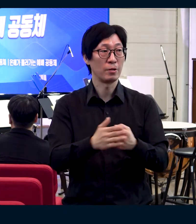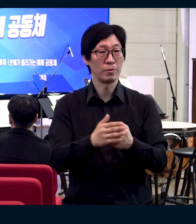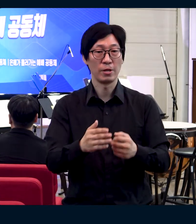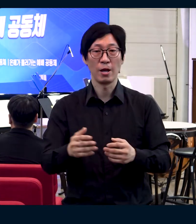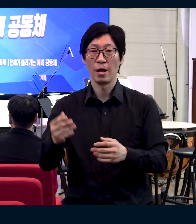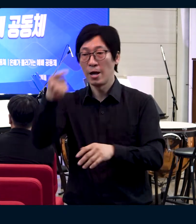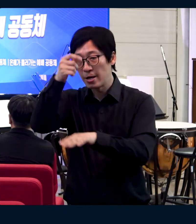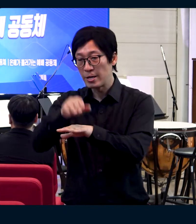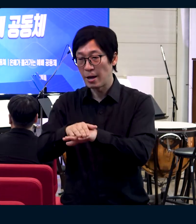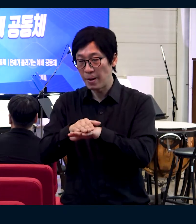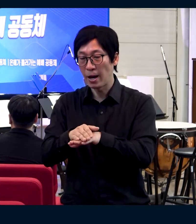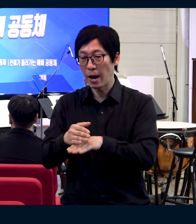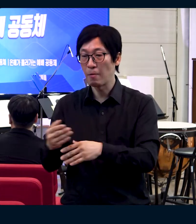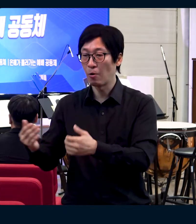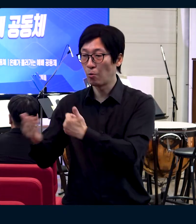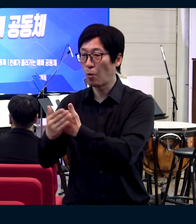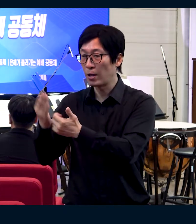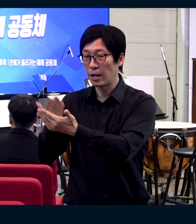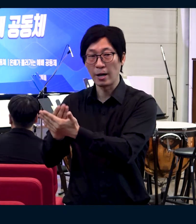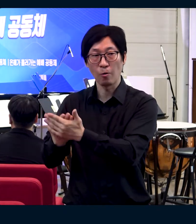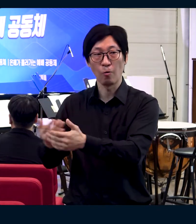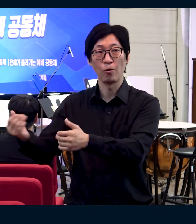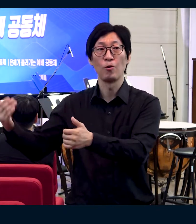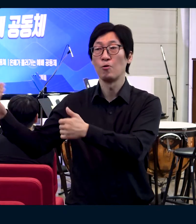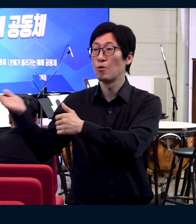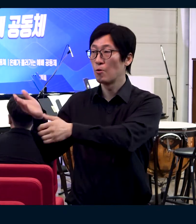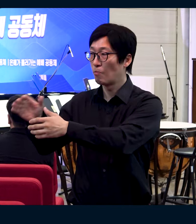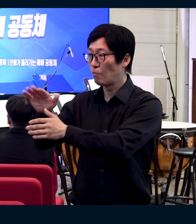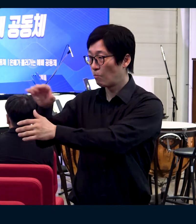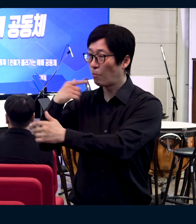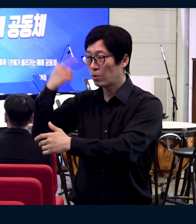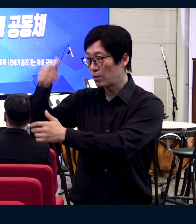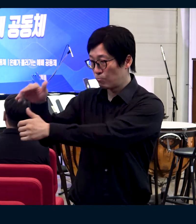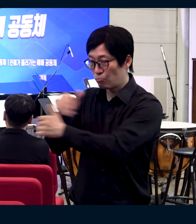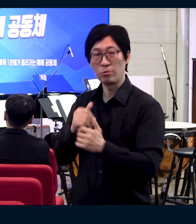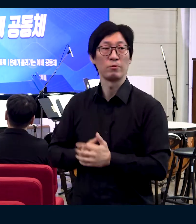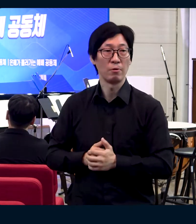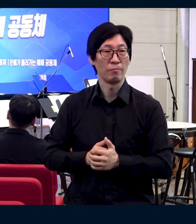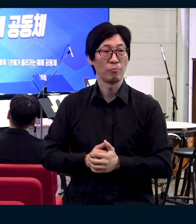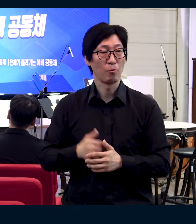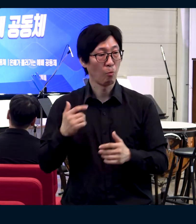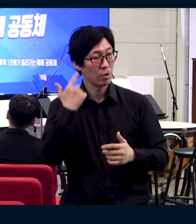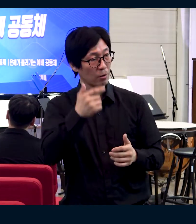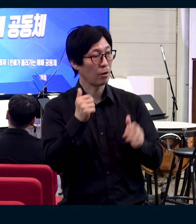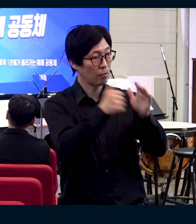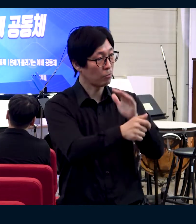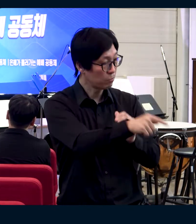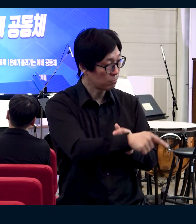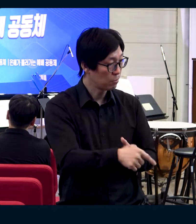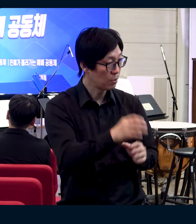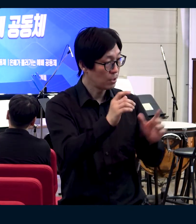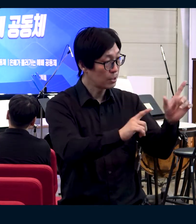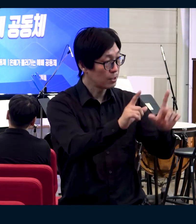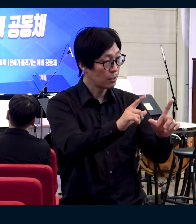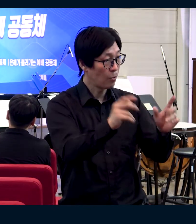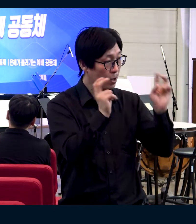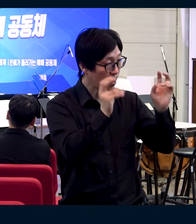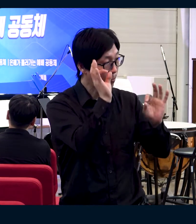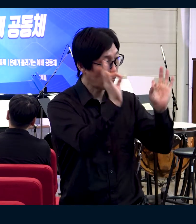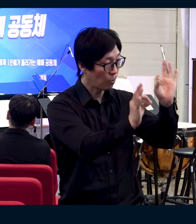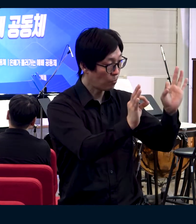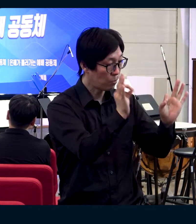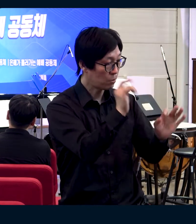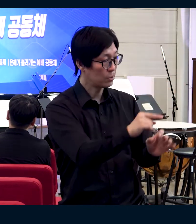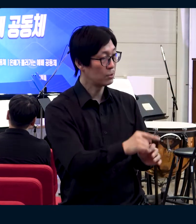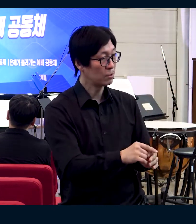적이 있습니다. 그런데 가서 딱 보니까 그 사업이 조금 문제가 있어요. 일단 그 사업은요,